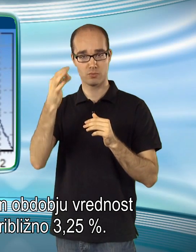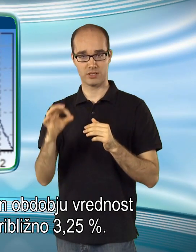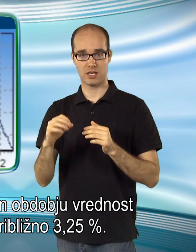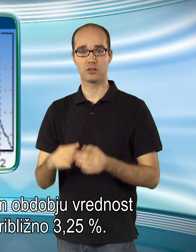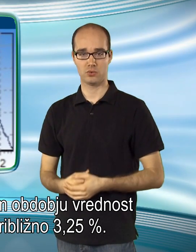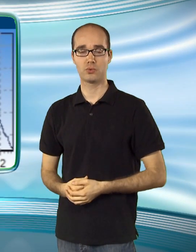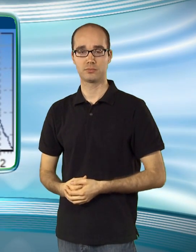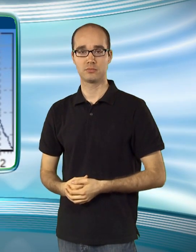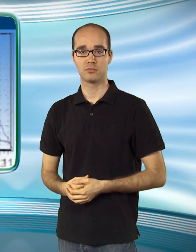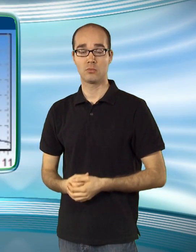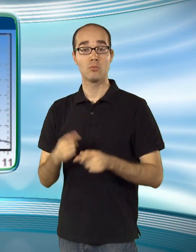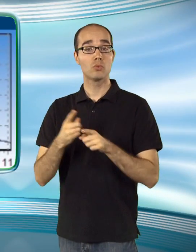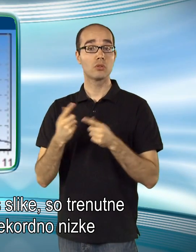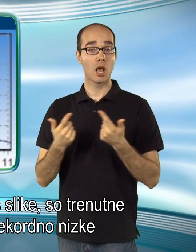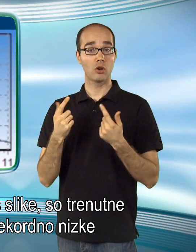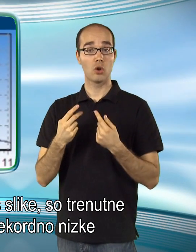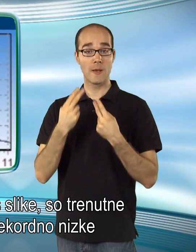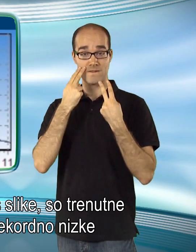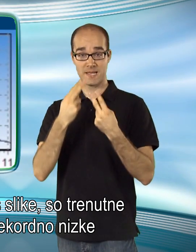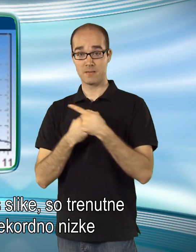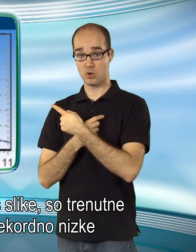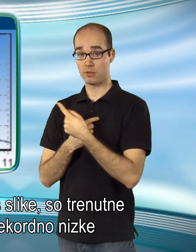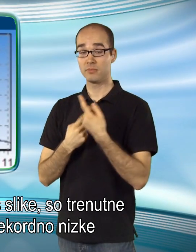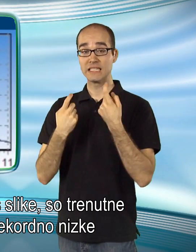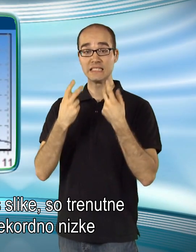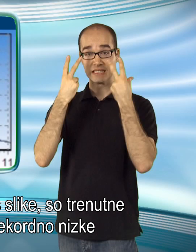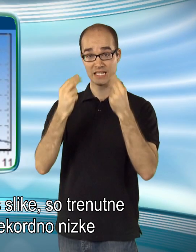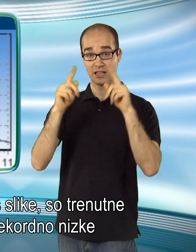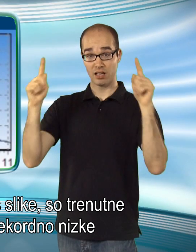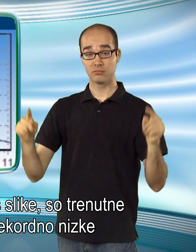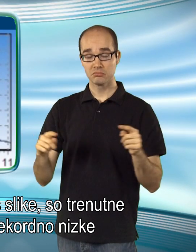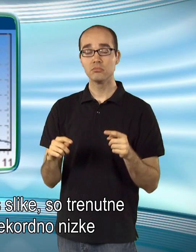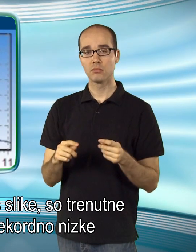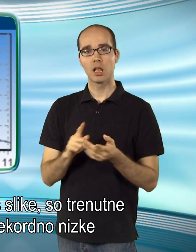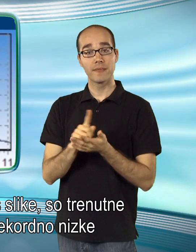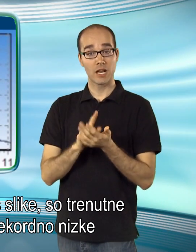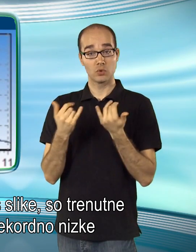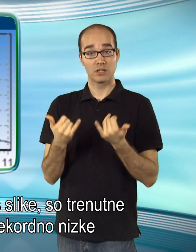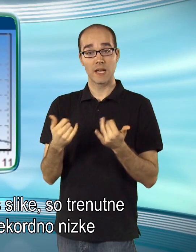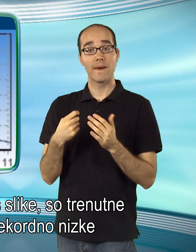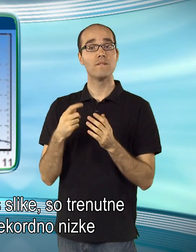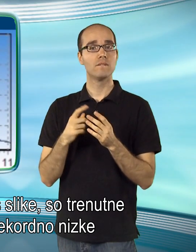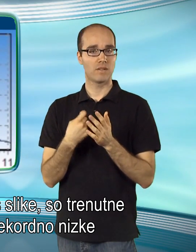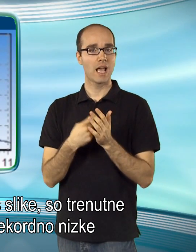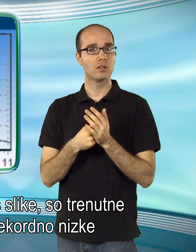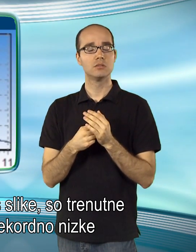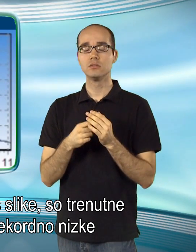odstotka. Kot lahko razvidimo s slike, so trenutne vrednosti zares rekordno nizke in jih zato